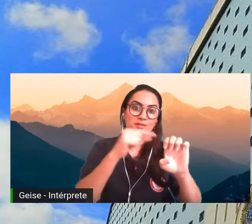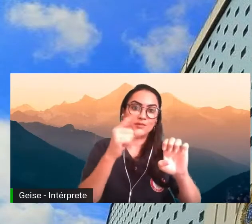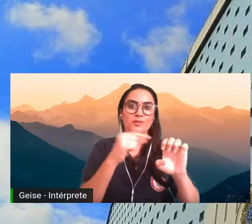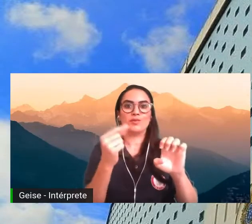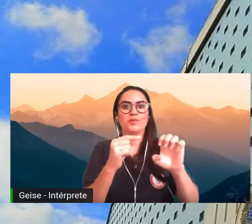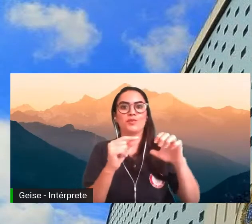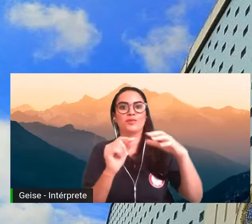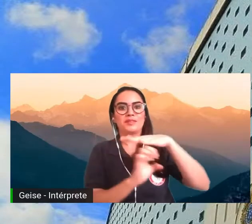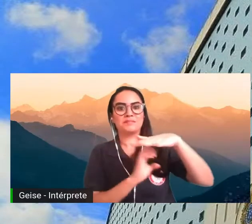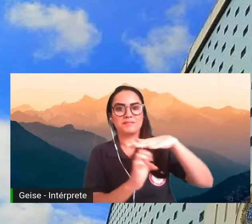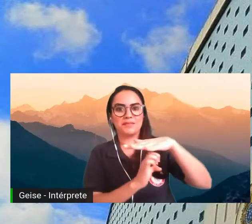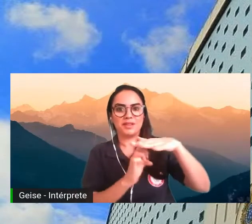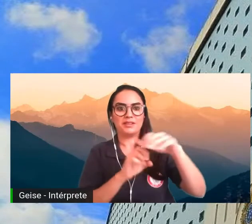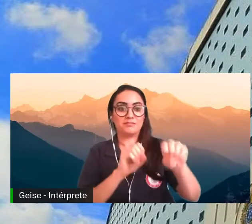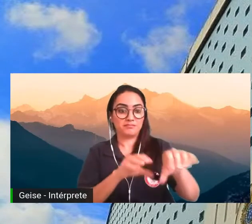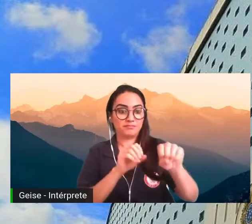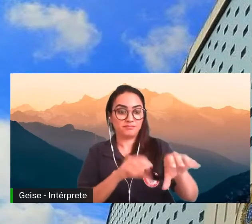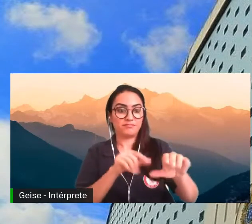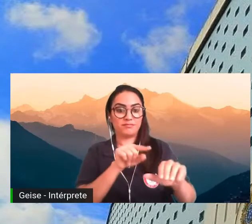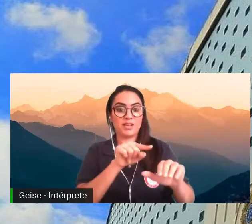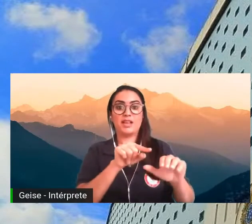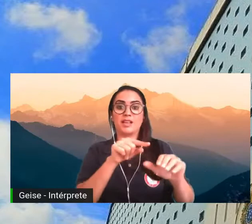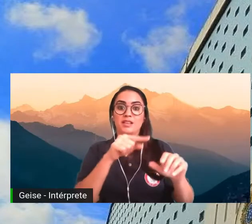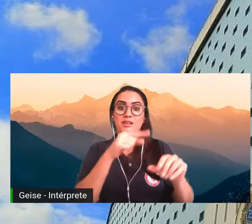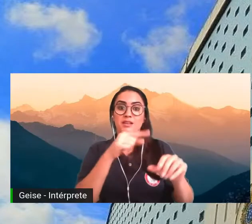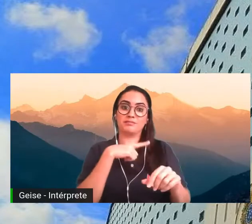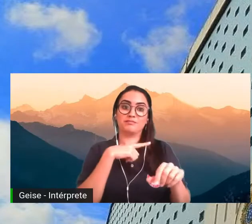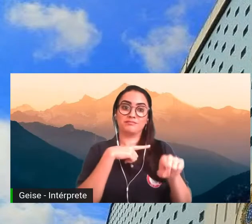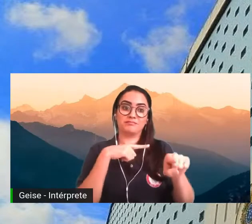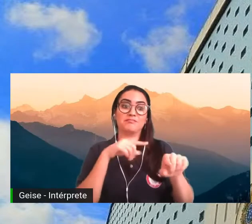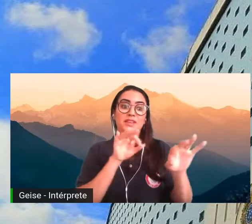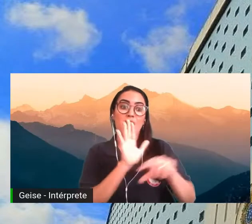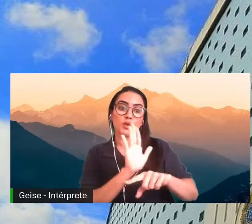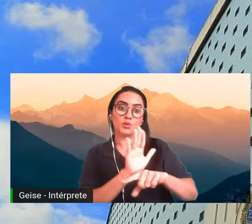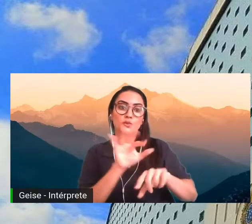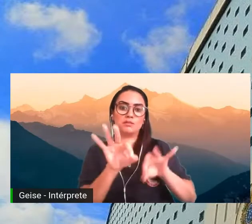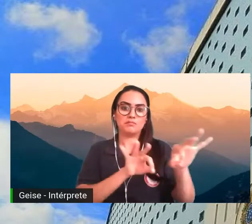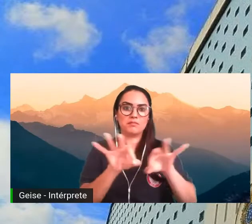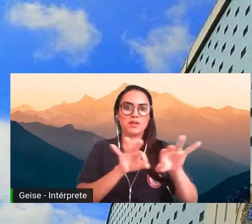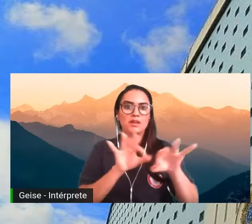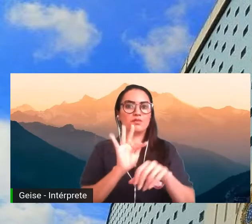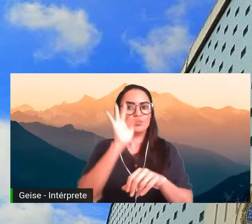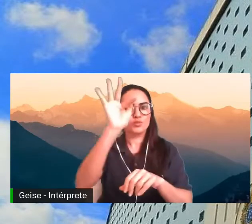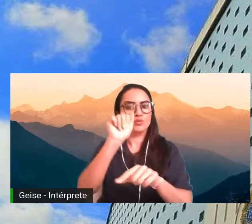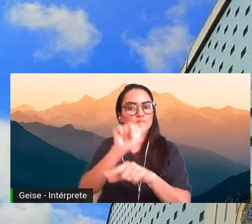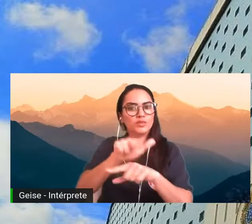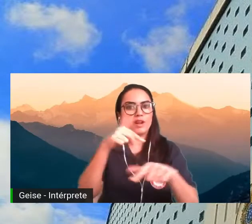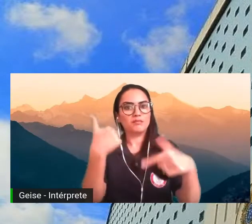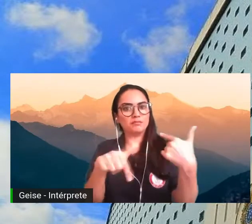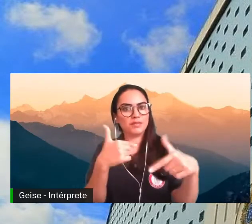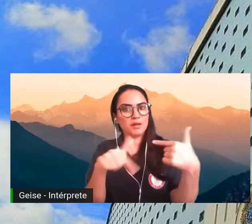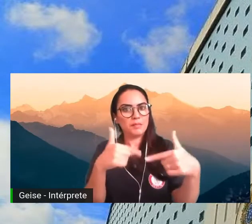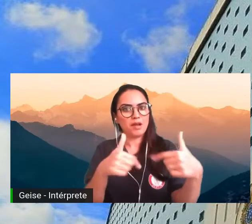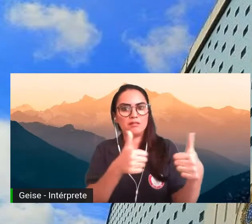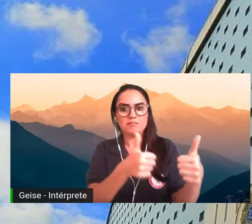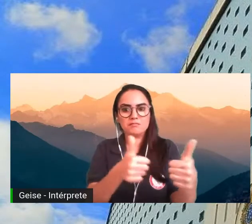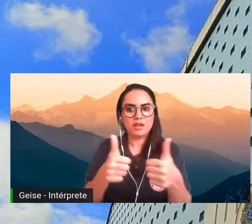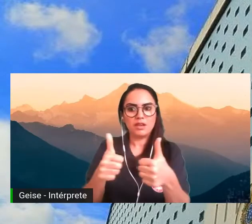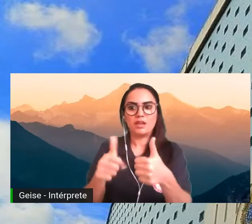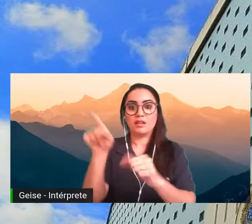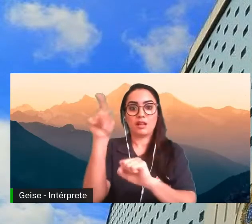cultivou esse perfil, porque prepara para o trabalho nas empresas industriais e nos